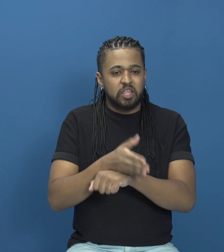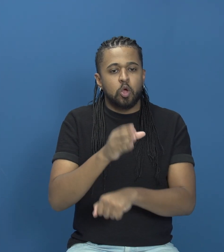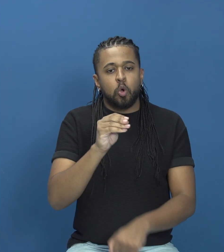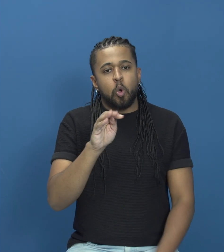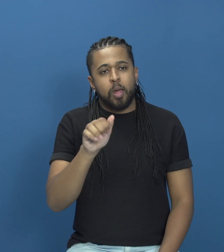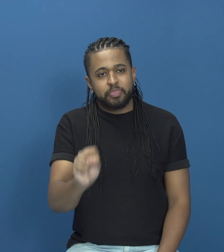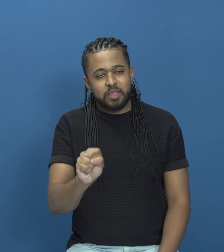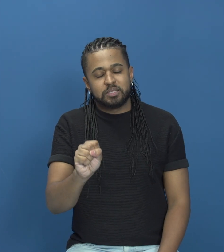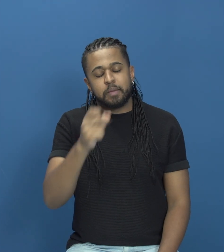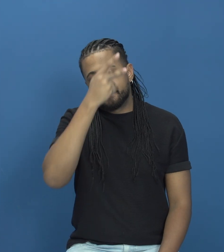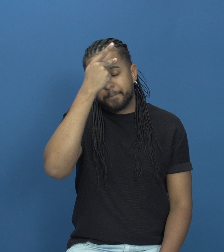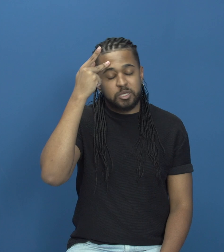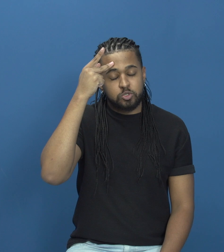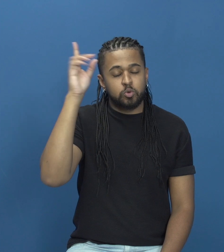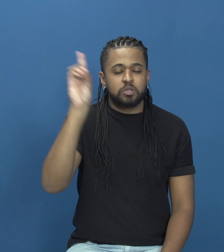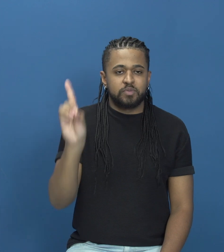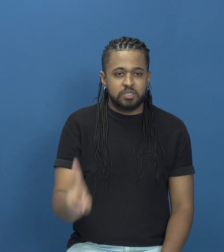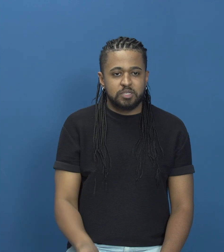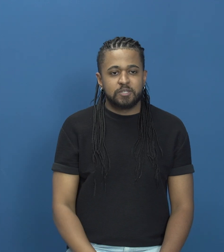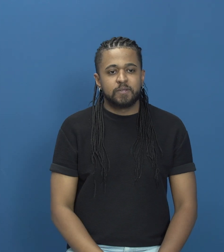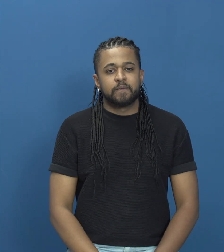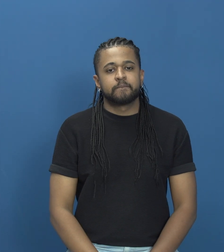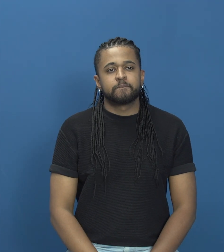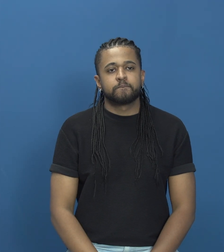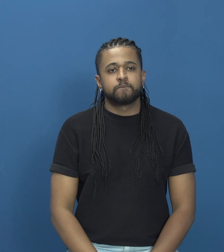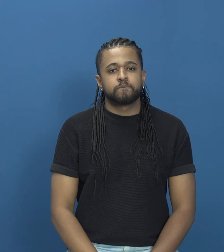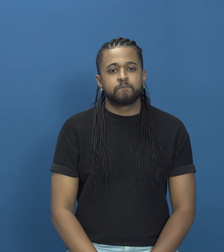cotas destinadas à pessoa com deficiência.